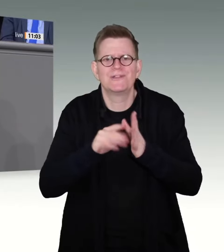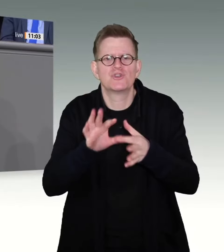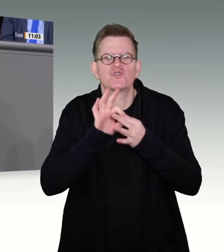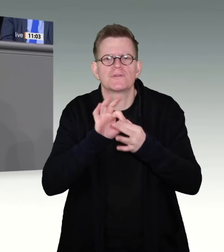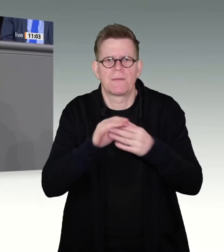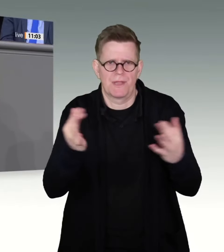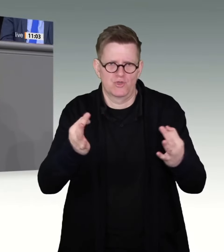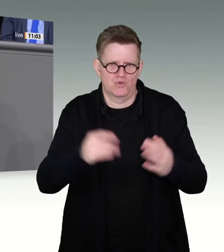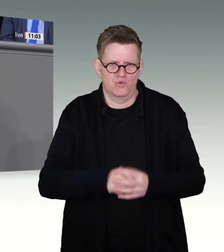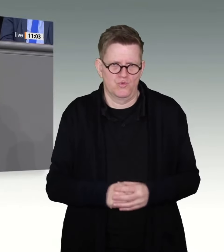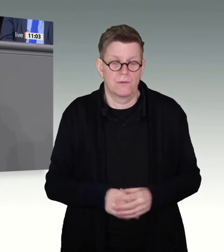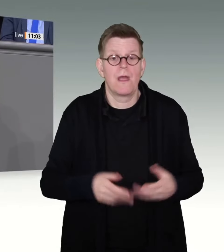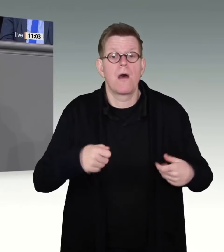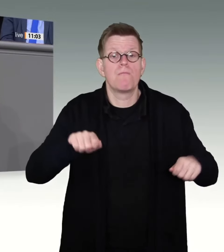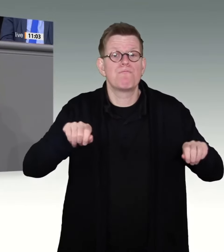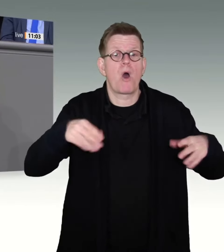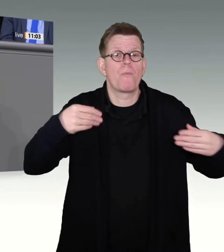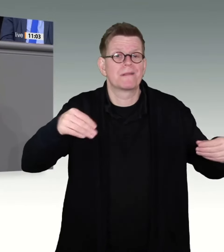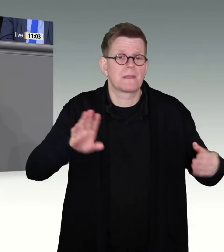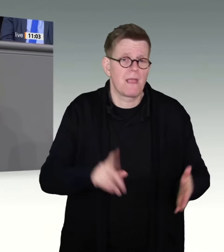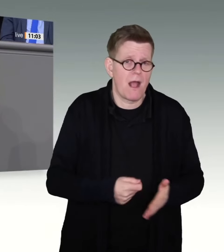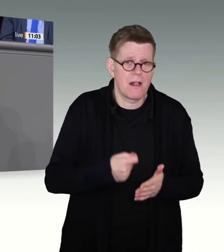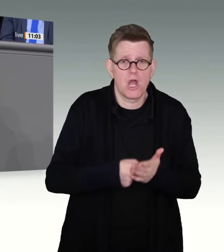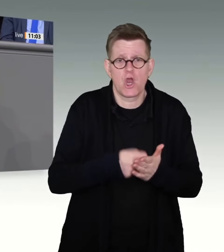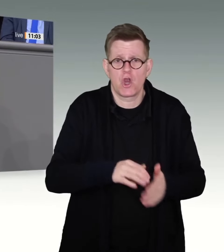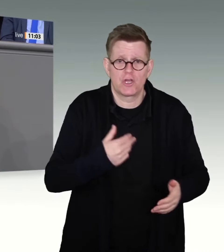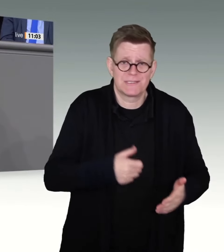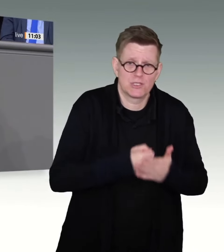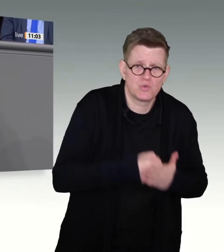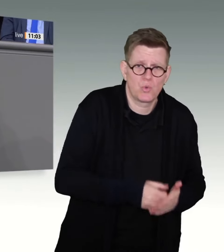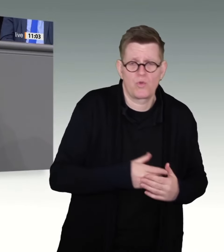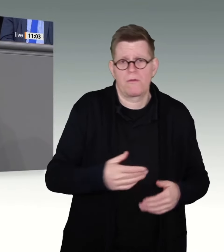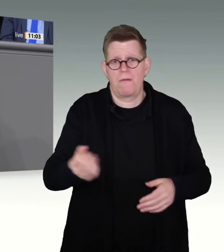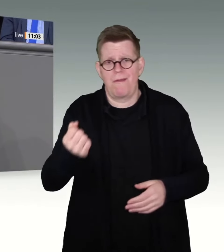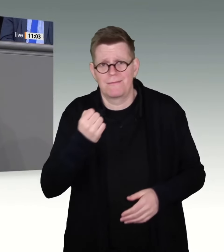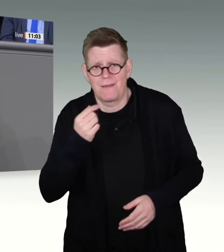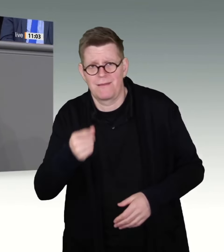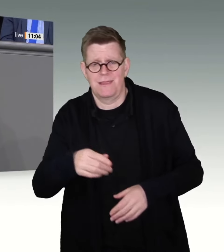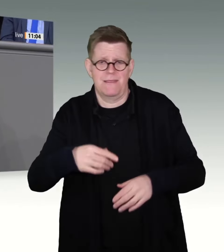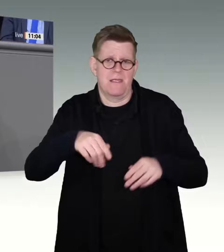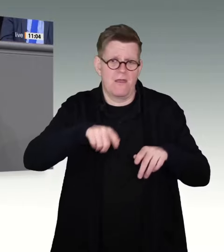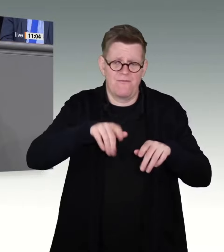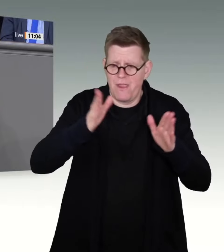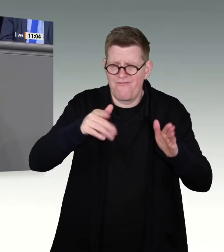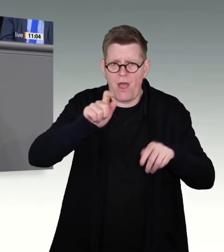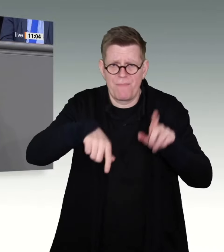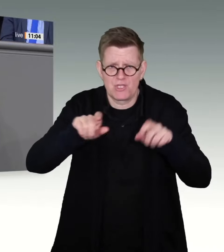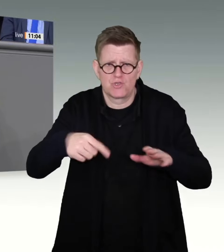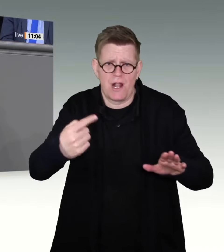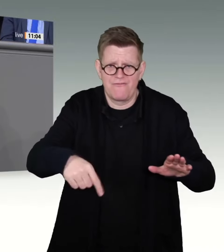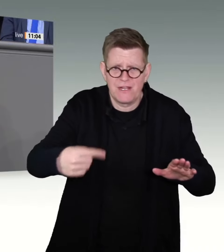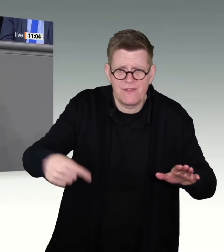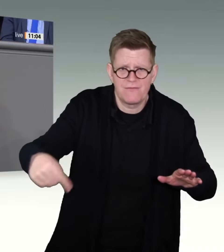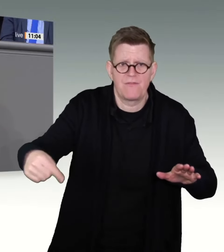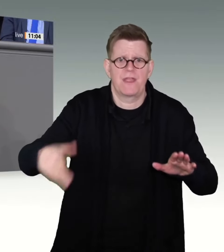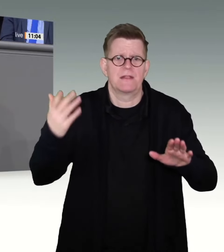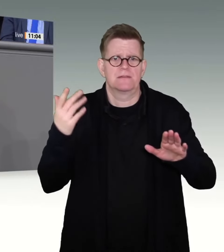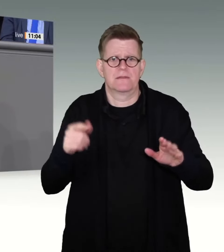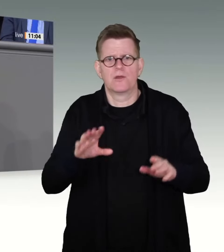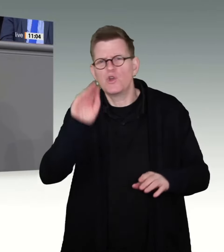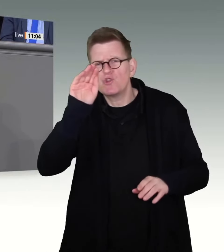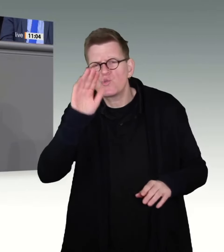Kostendruck auf Baumaterialien, Energie, fehlendes Fachpersonal, steigende Zinsen und unwägbare Zukunftsaussicht